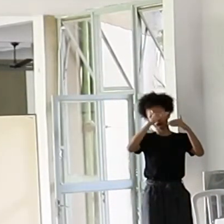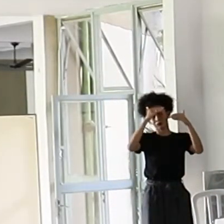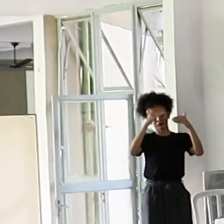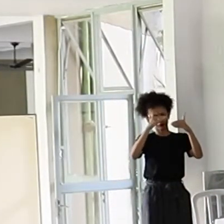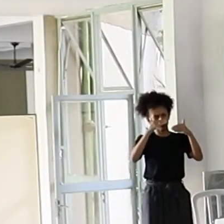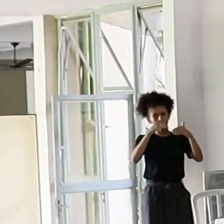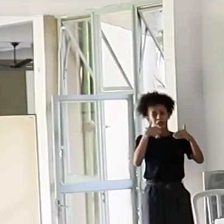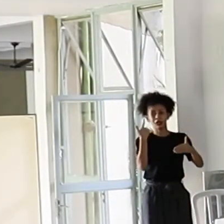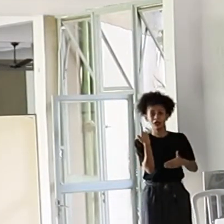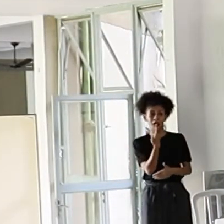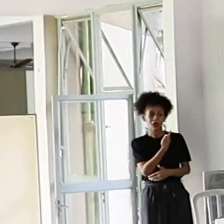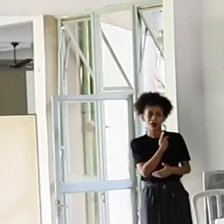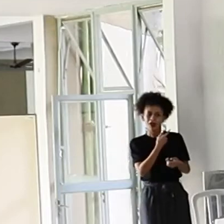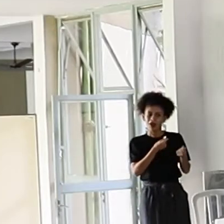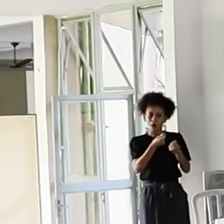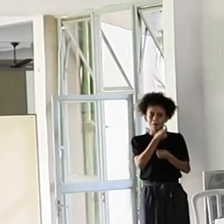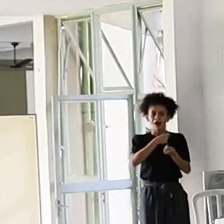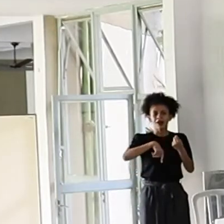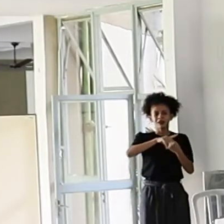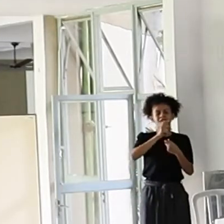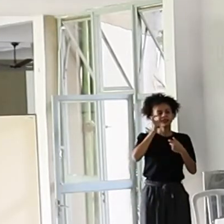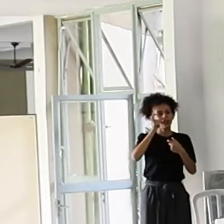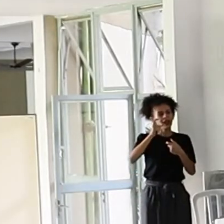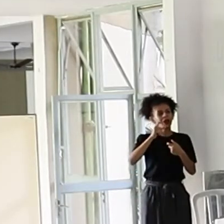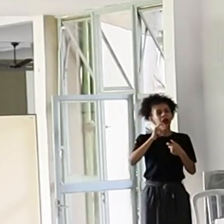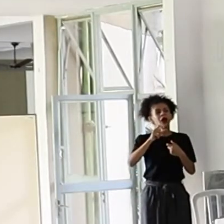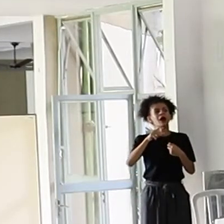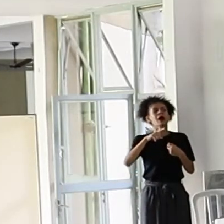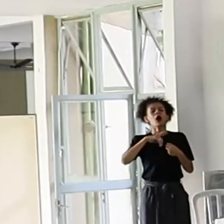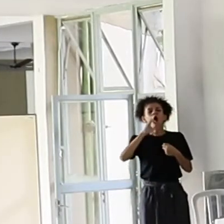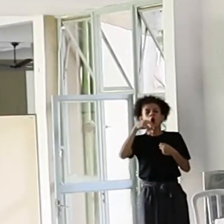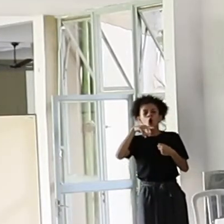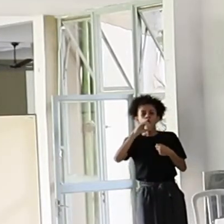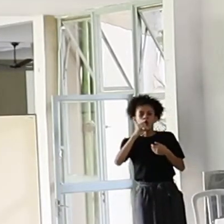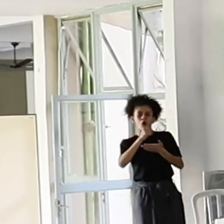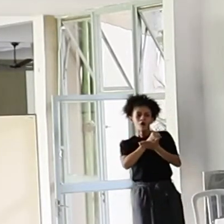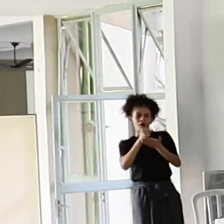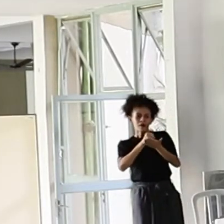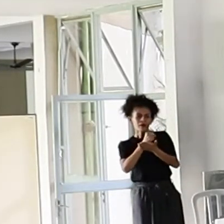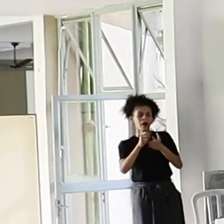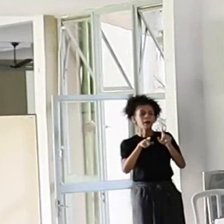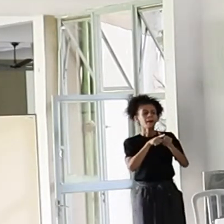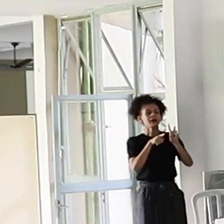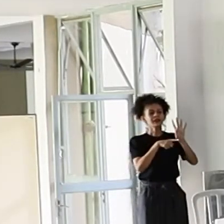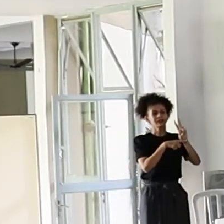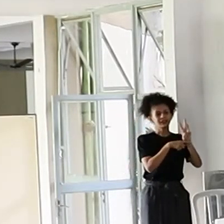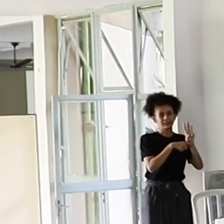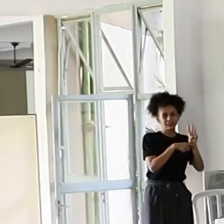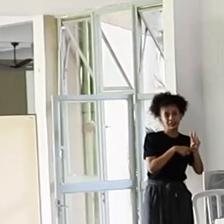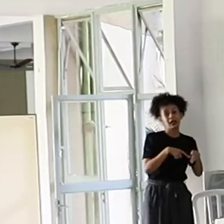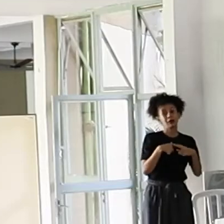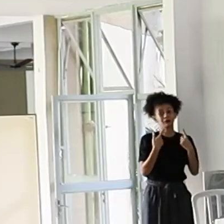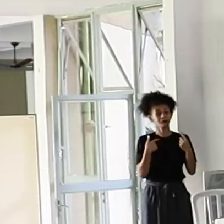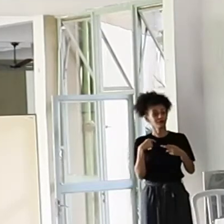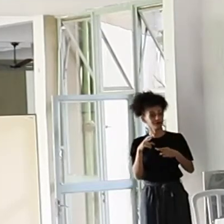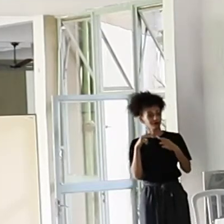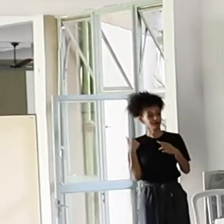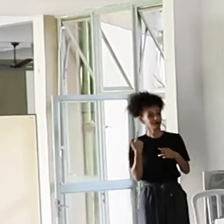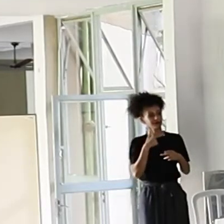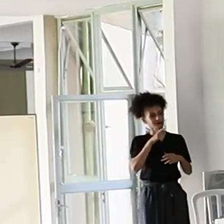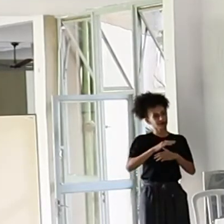trouxemos comércios interessantes para nossa cidade como a unofarma os der Espero que continuamos